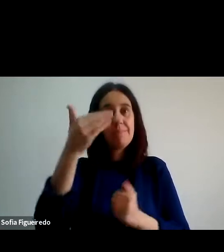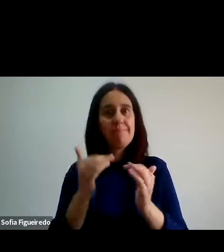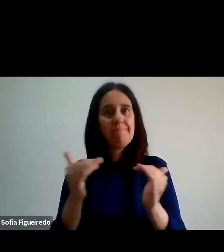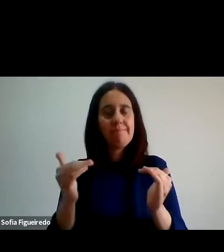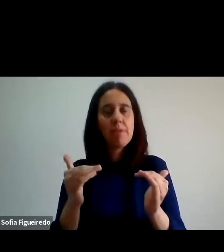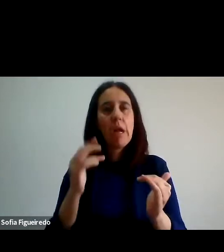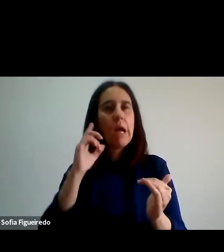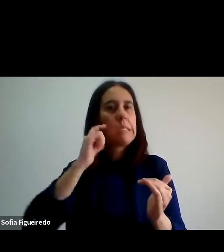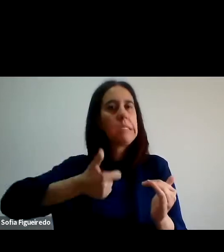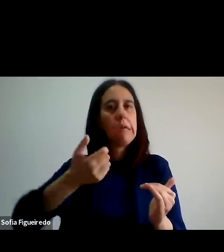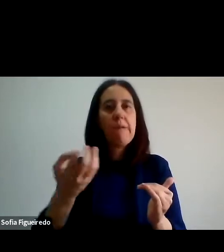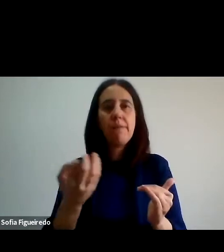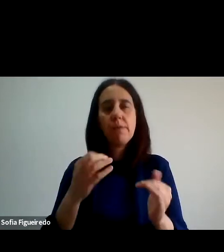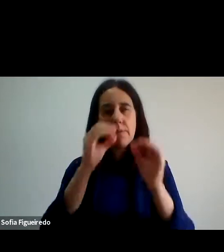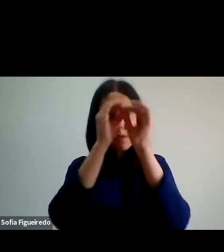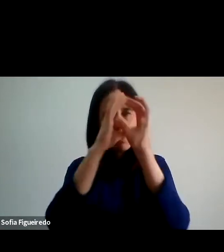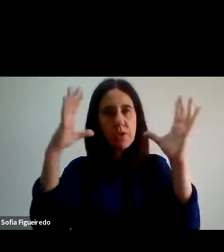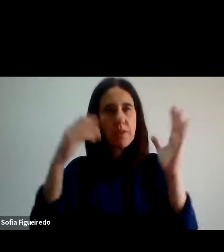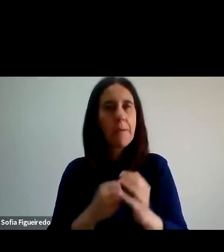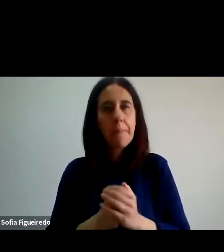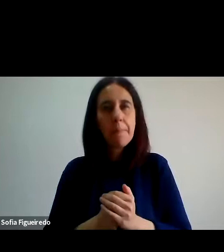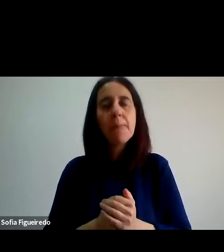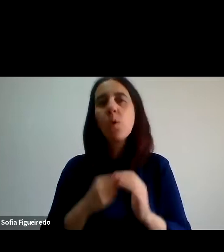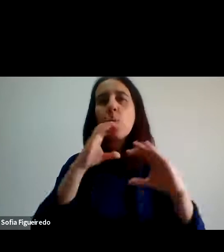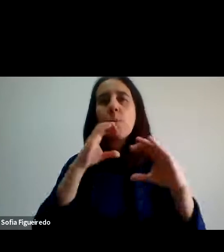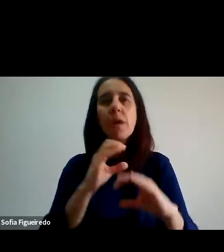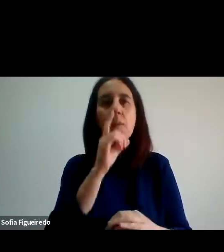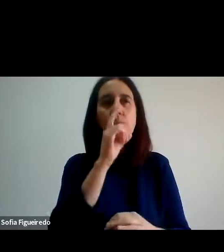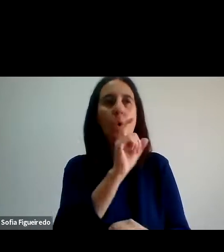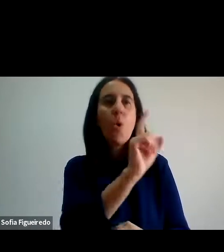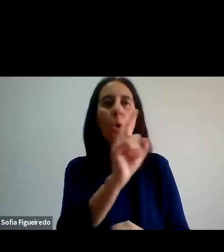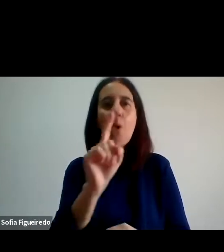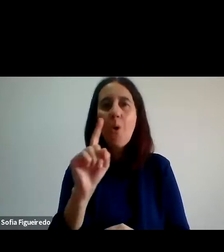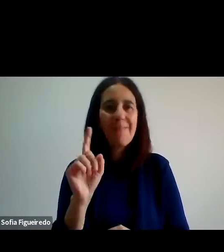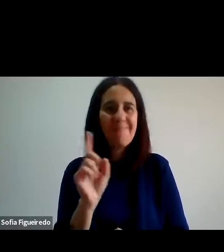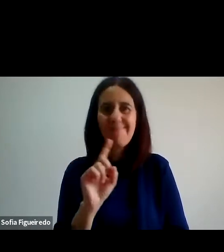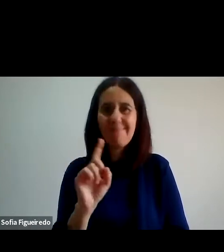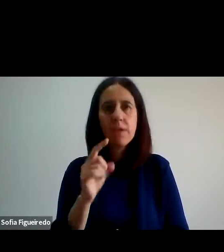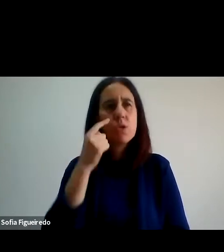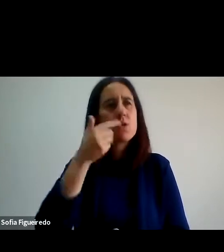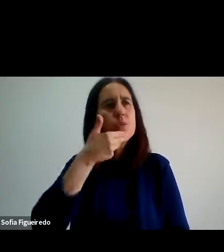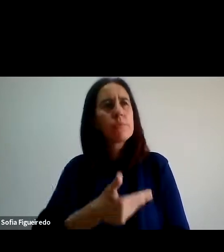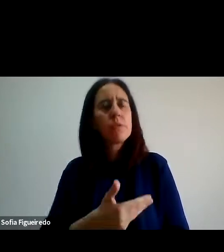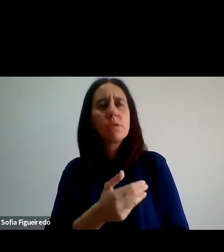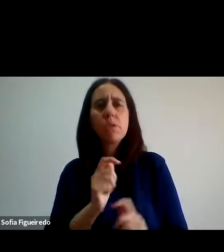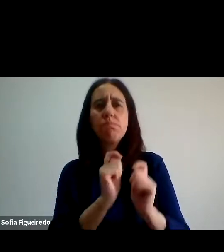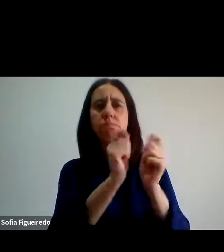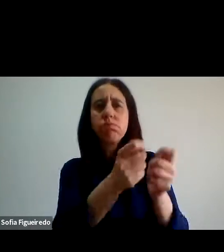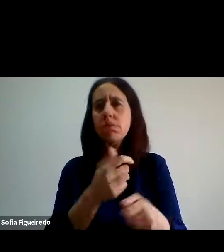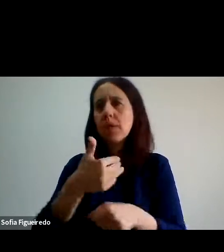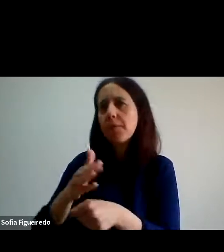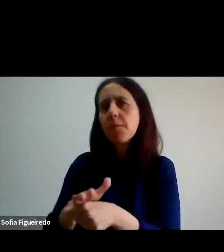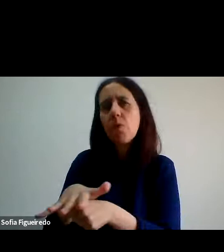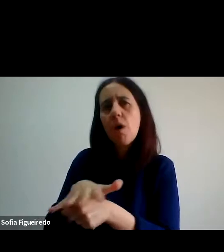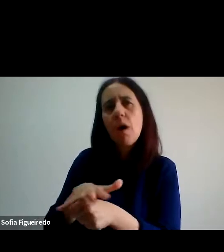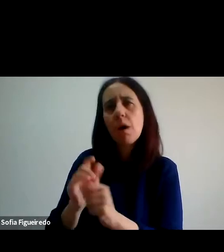absolutamente central termos esta ideia. Comunicar não é algo que se delega nas outras pessoas, em especialistas, em departamentos, em